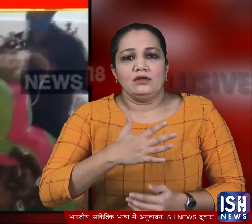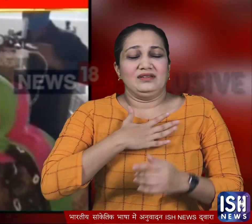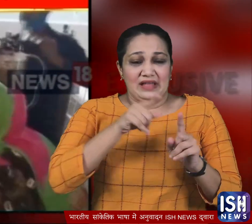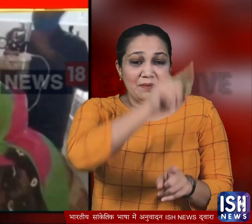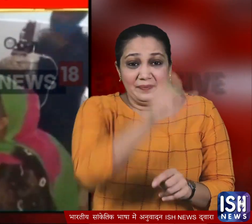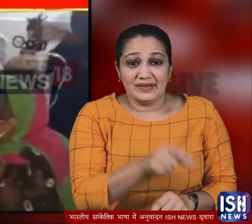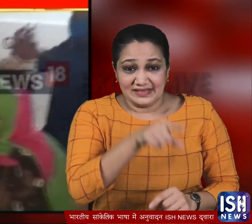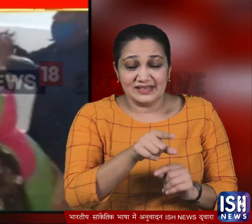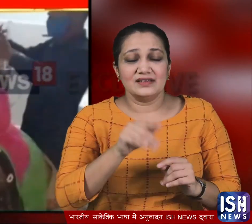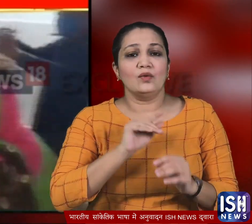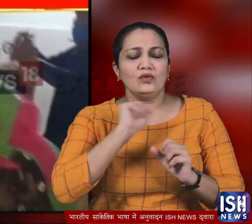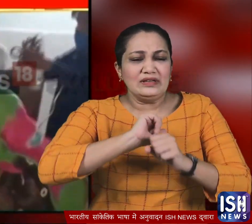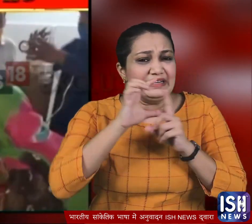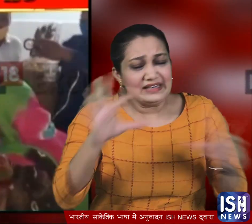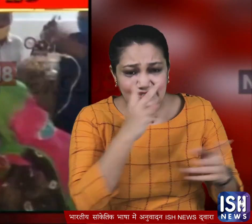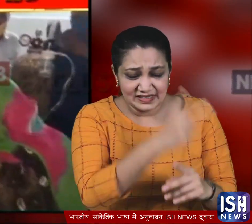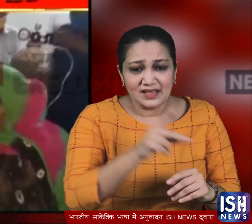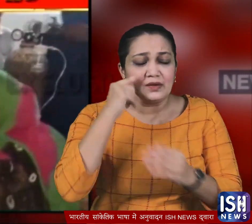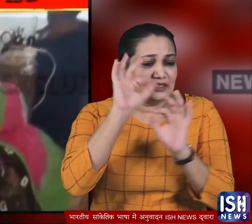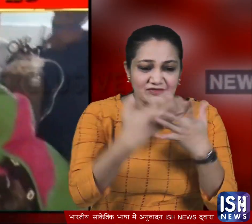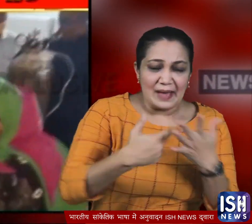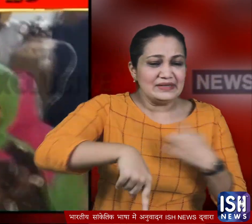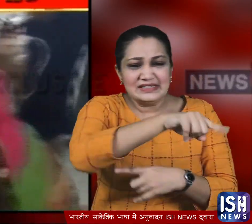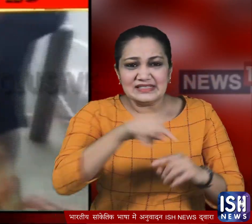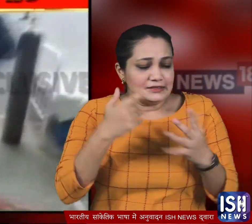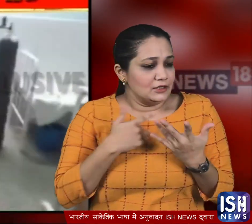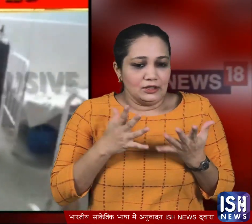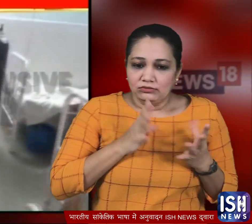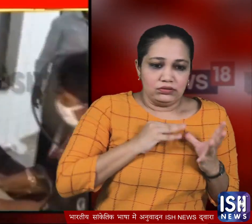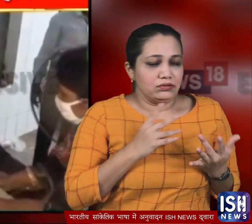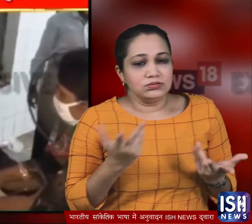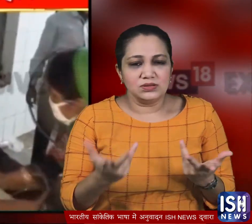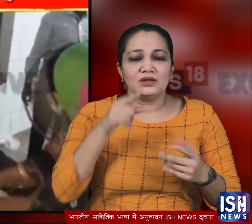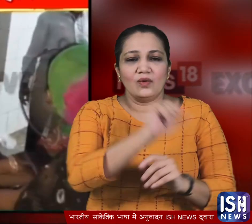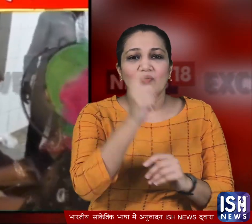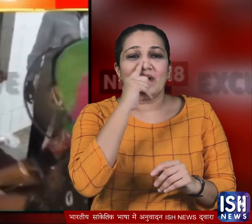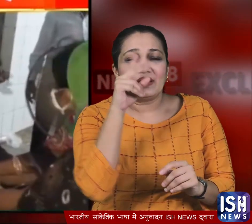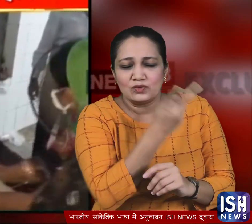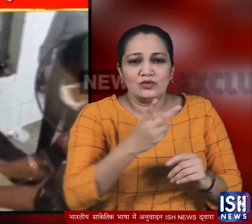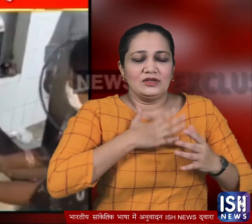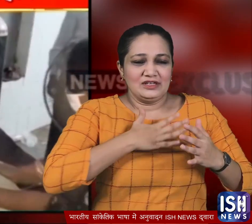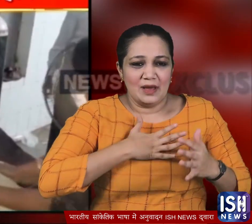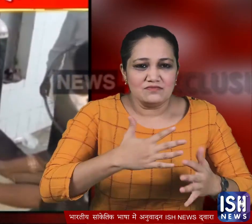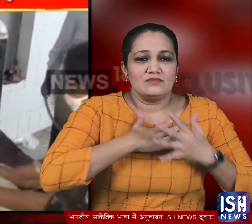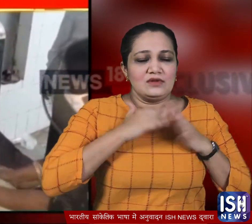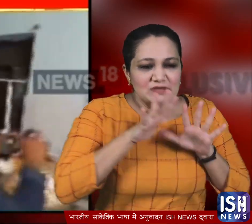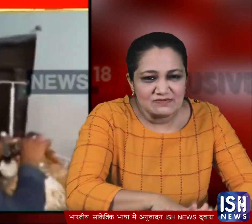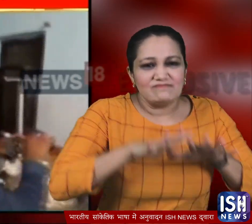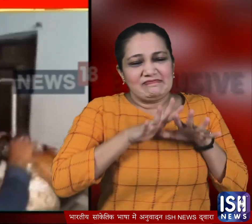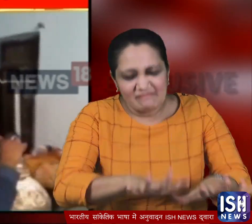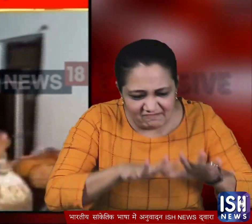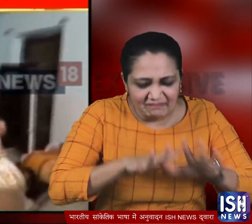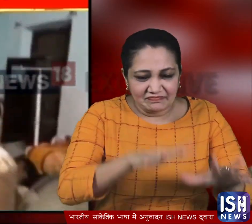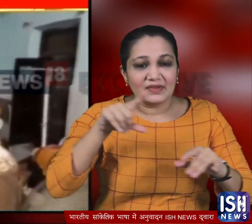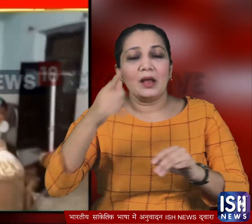कोरोना से जूझ रहे इस आदमी की गंभीर हालत को देखकर उसके परिवार वालों के भी हाथ पांव फूल गए। ऐसे में 2 महिलाएं उसकी छाती को दबाने लगी और